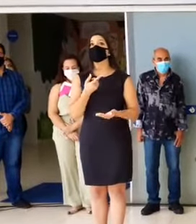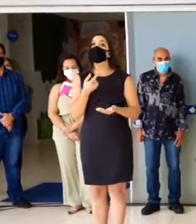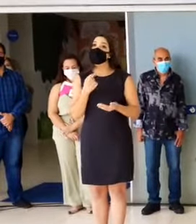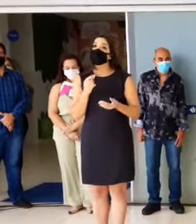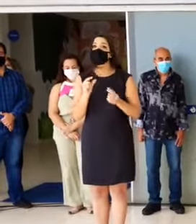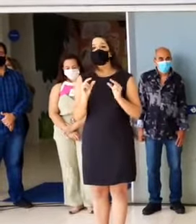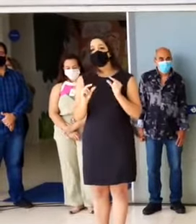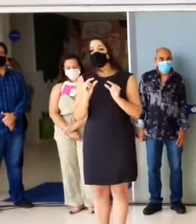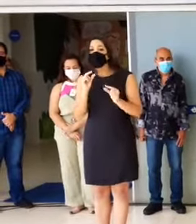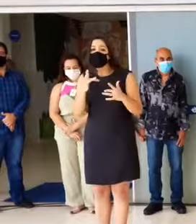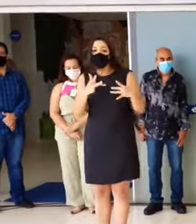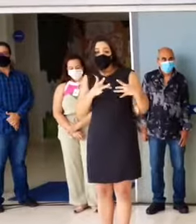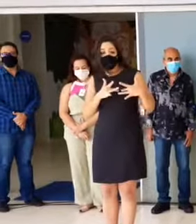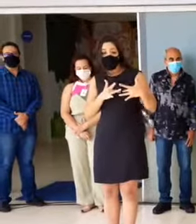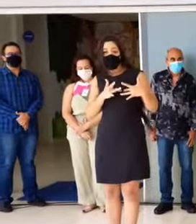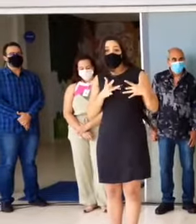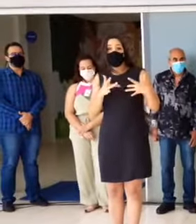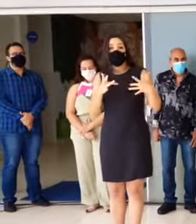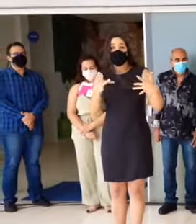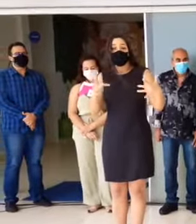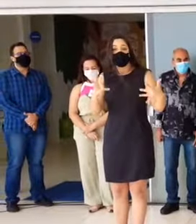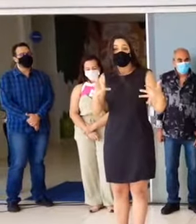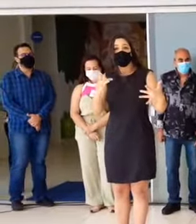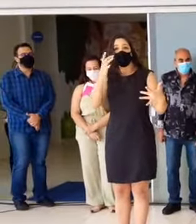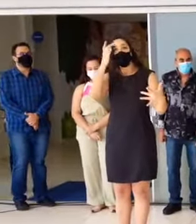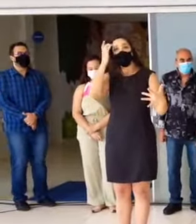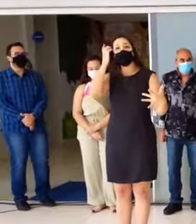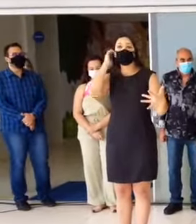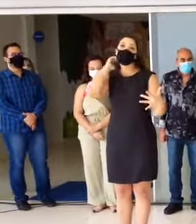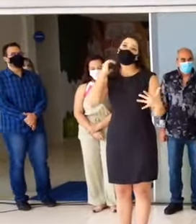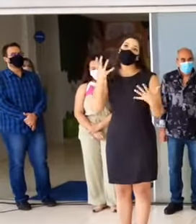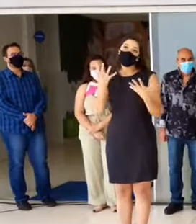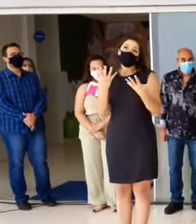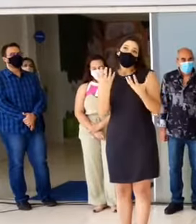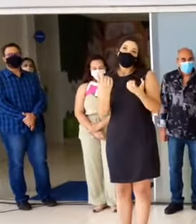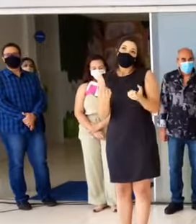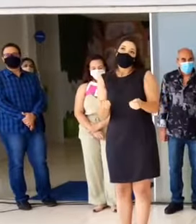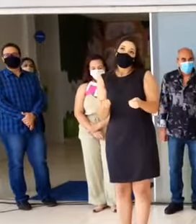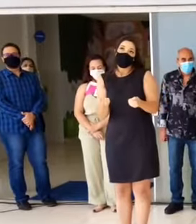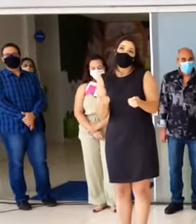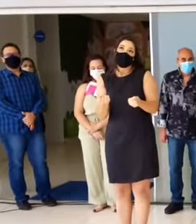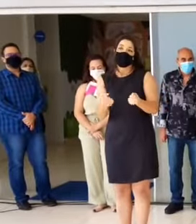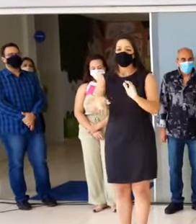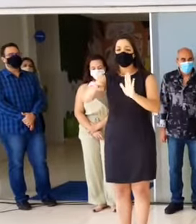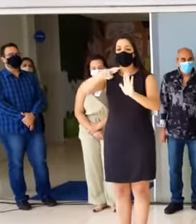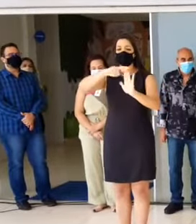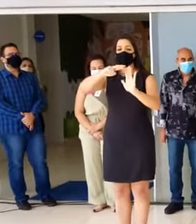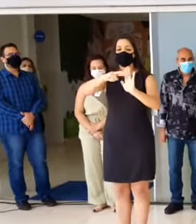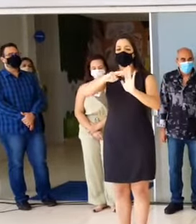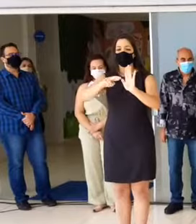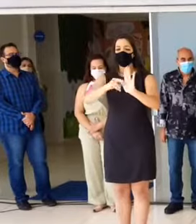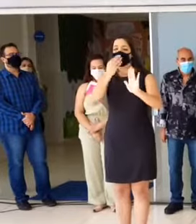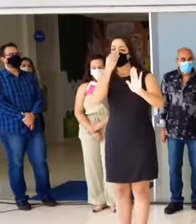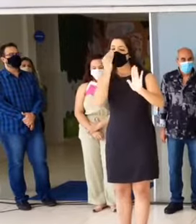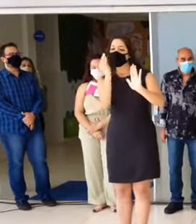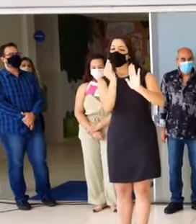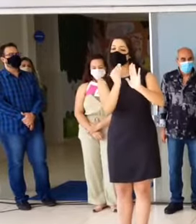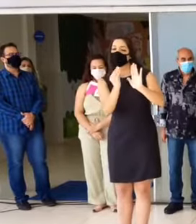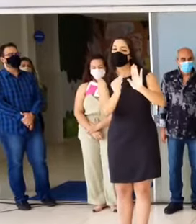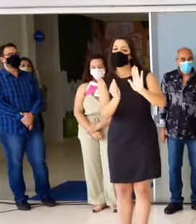pouco de boa vontade e abrir mão de determinadas normas rígidas